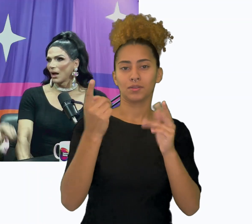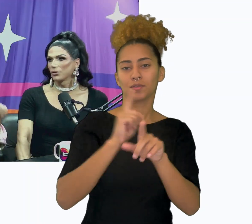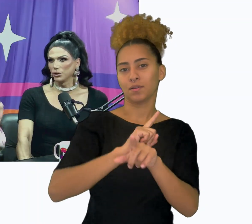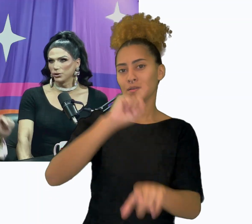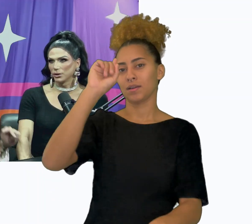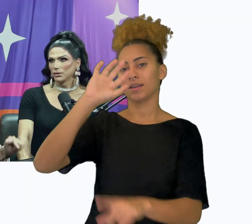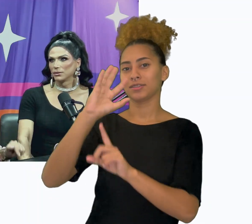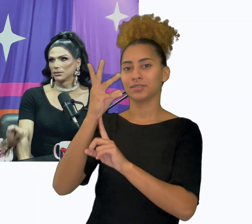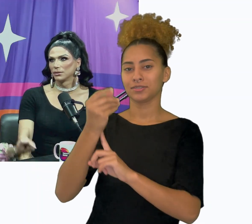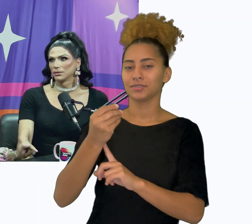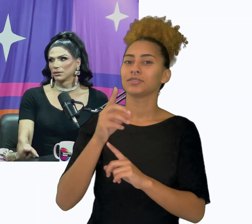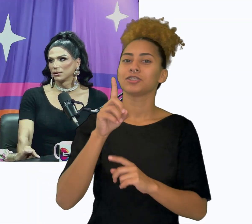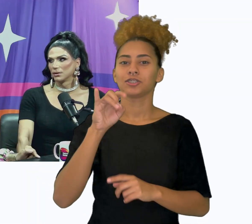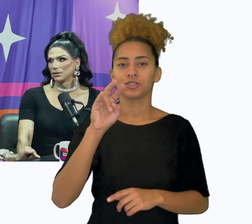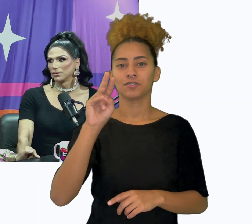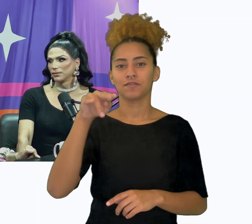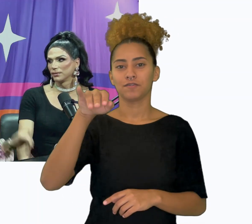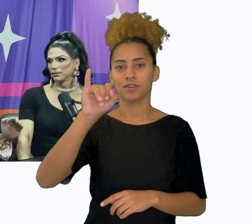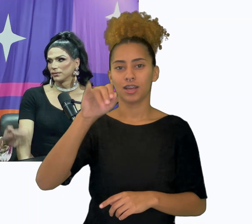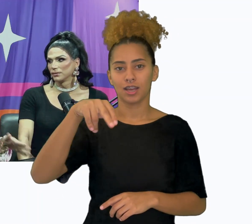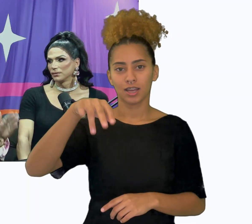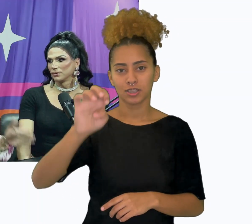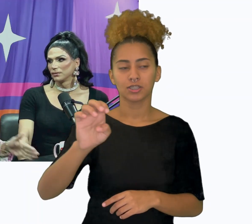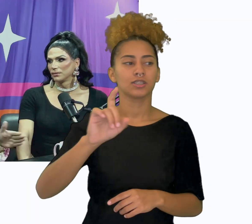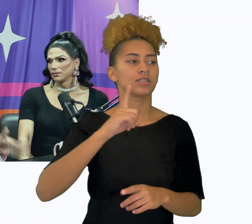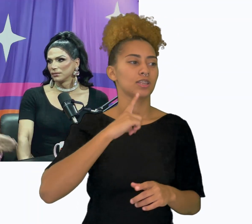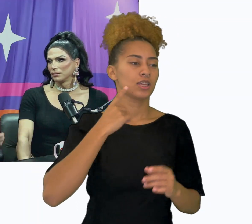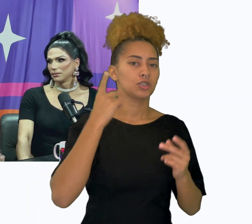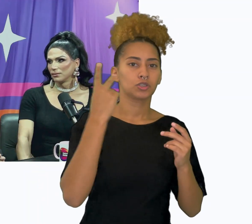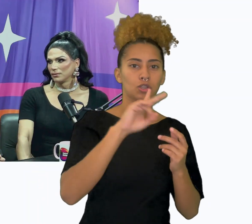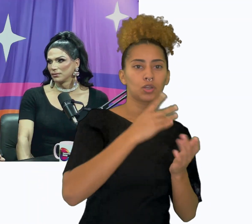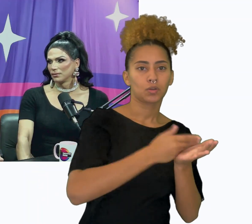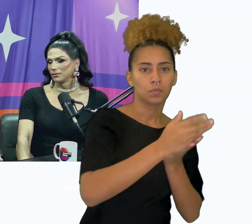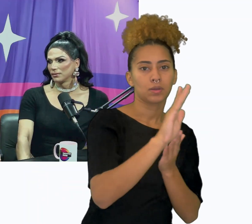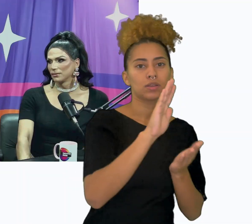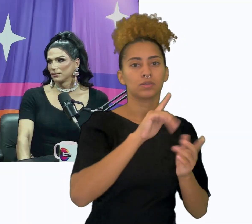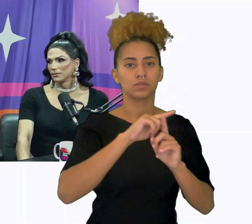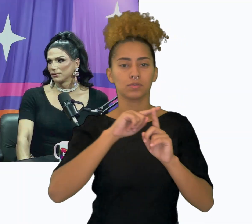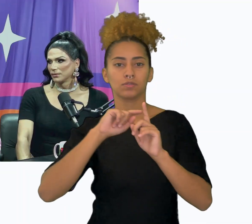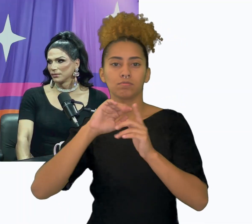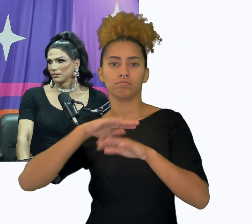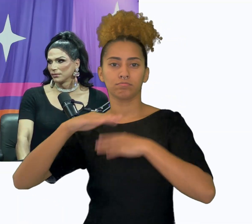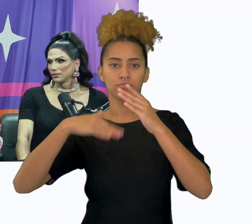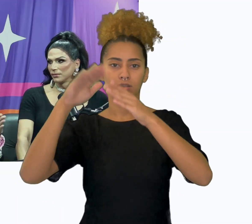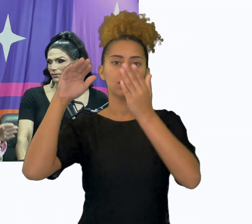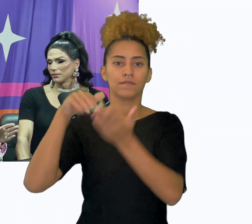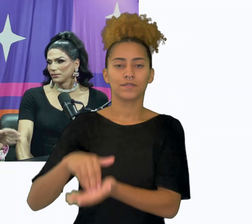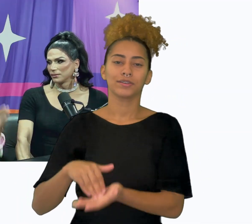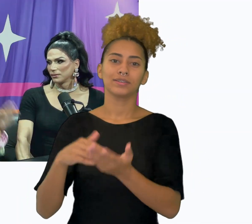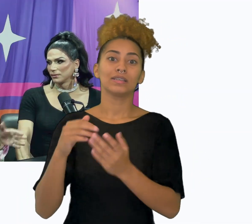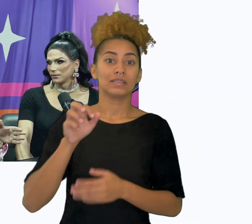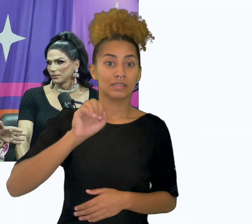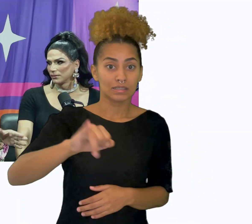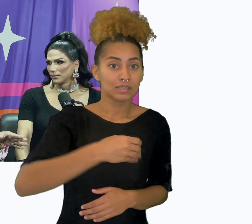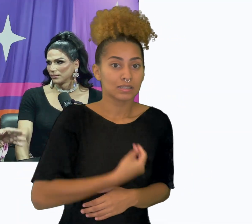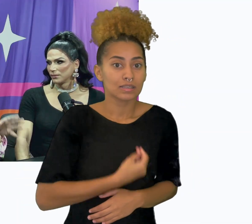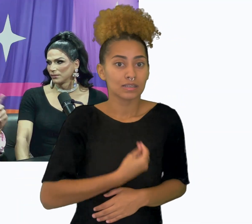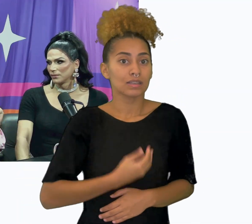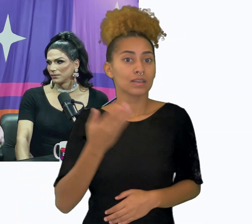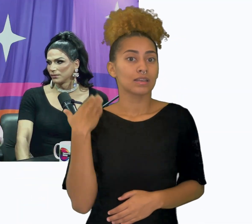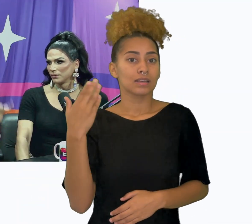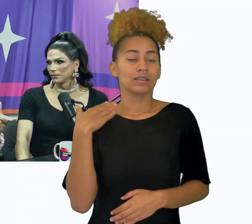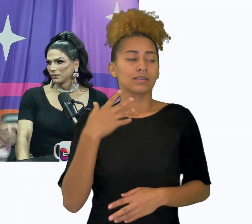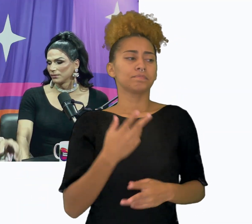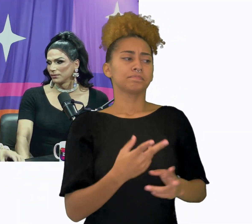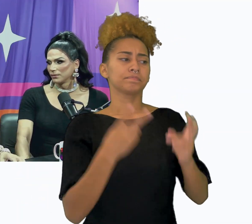eventos artísticos da Divine. Com história do começo, meio e fim, sabe? Sim. Quem viveu aquela época,